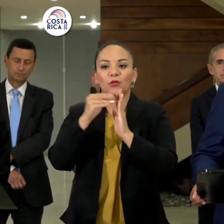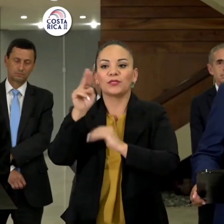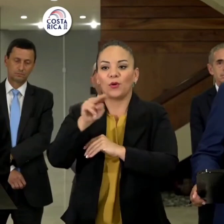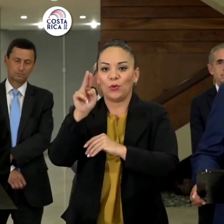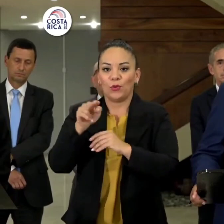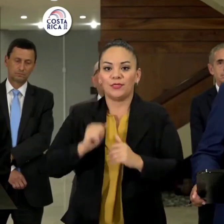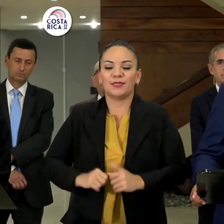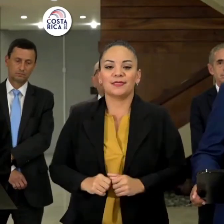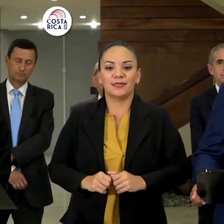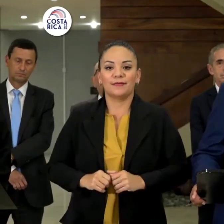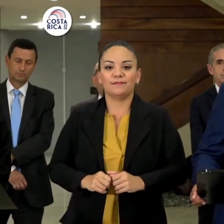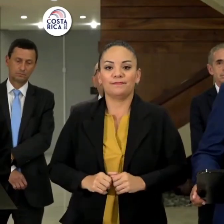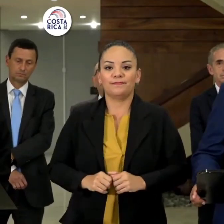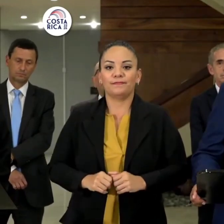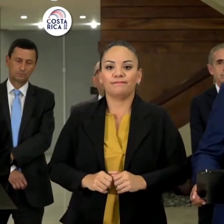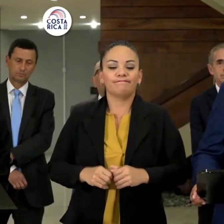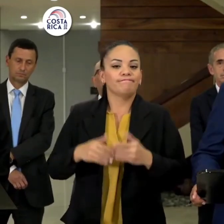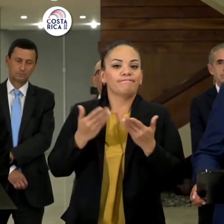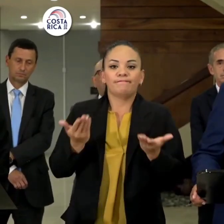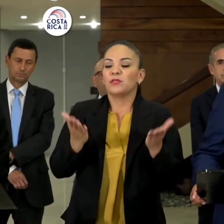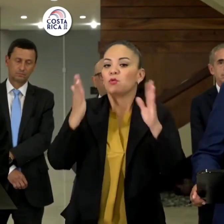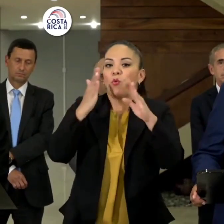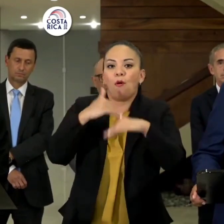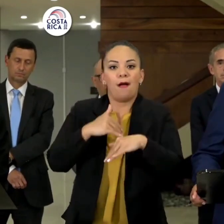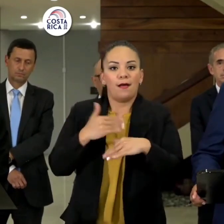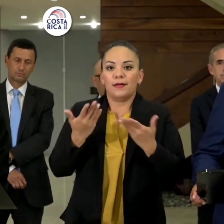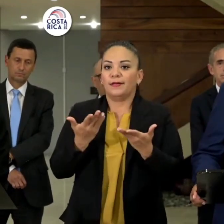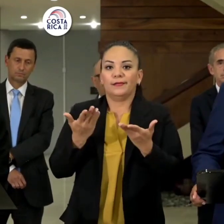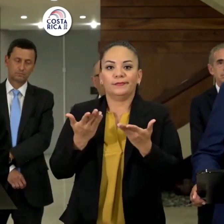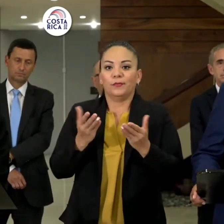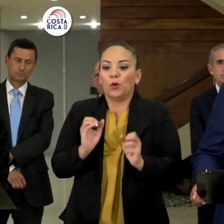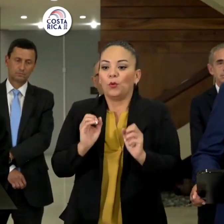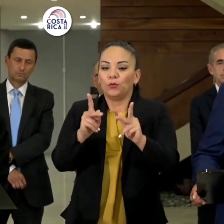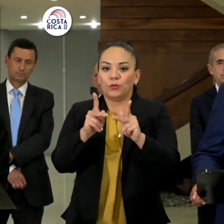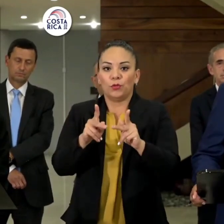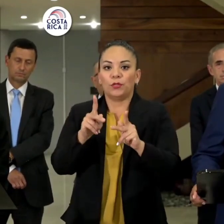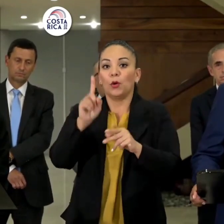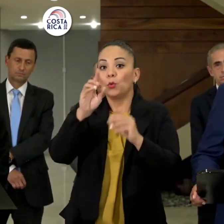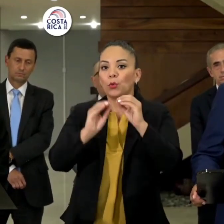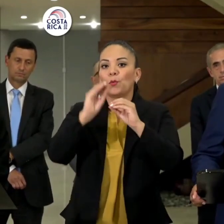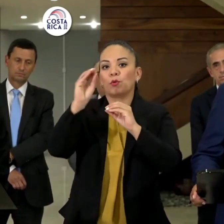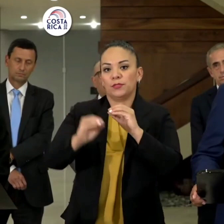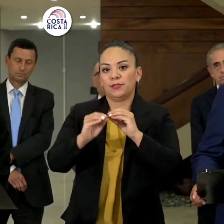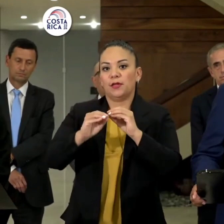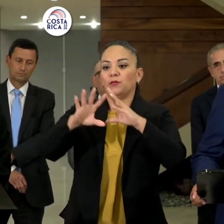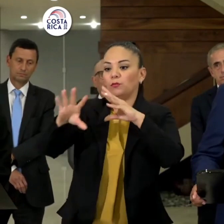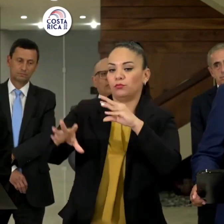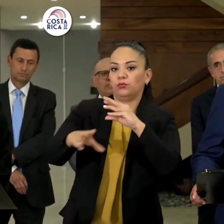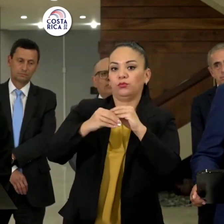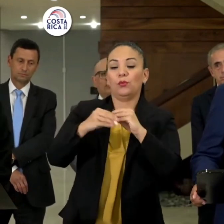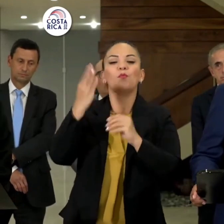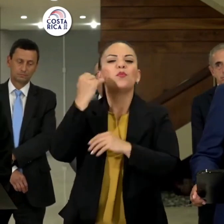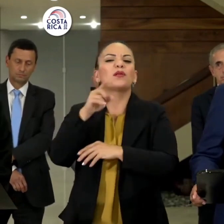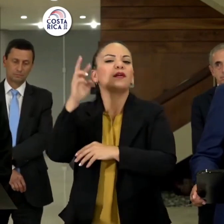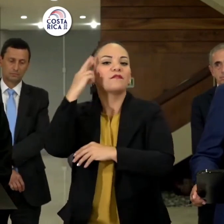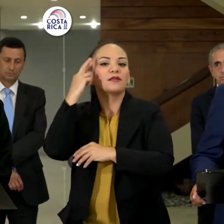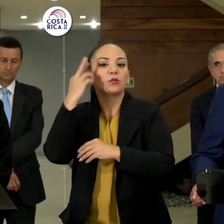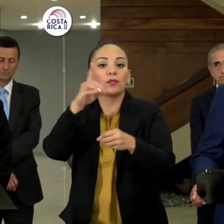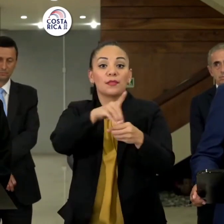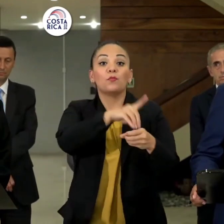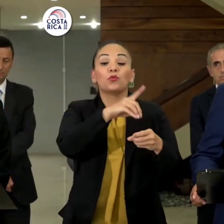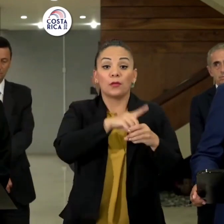tanto, no tenemos espacio para poder acceder a ese 1%, dado que los diputados hicieron una rebaja de